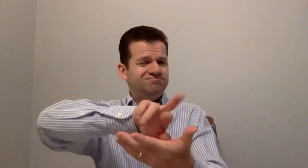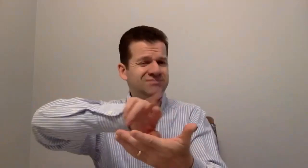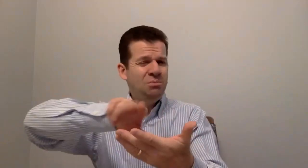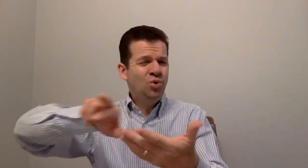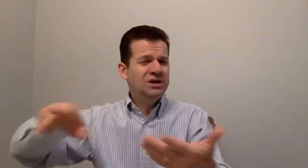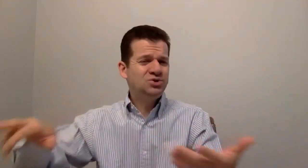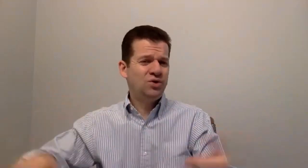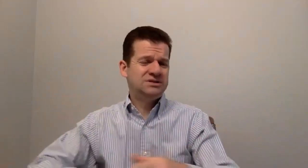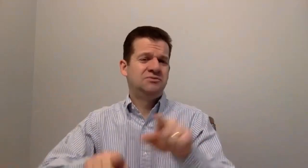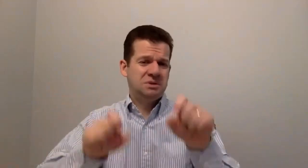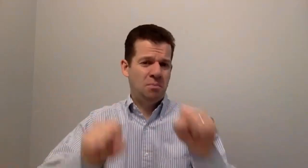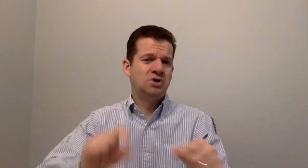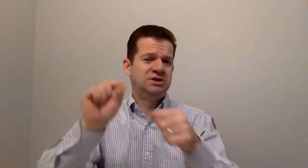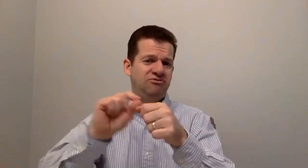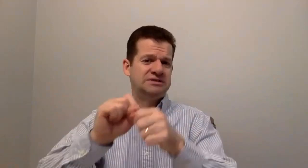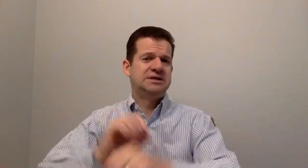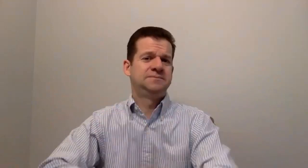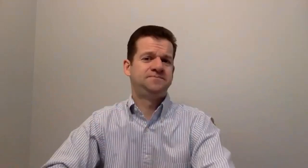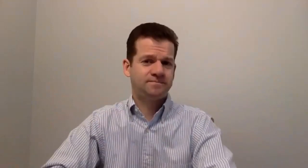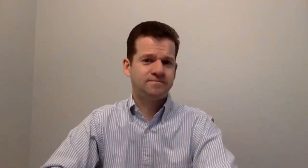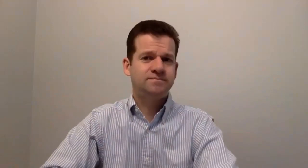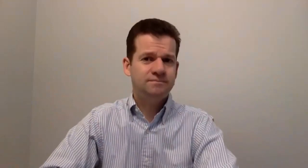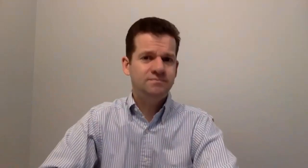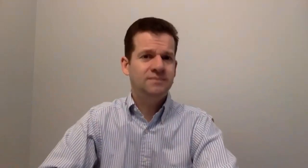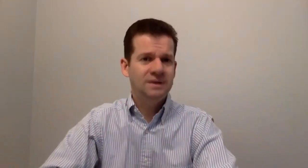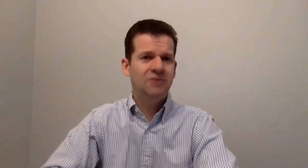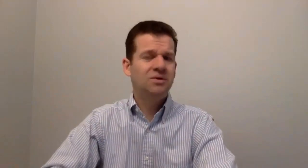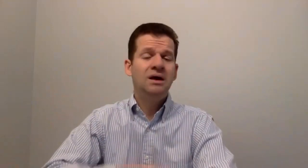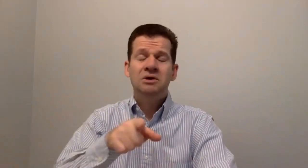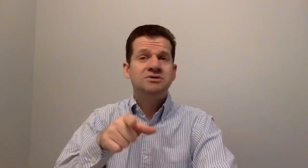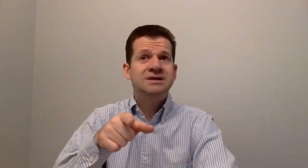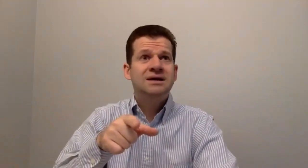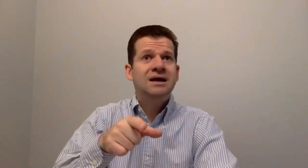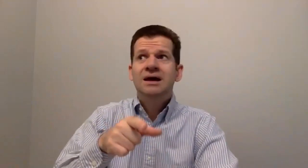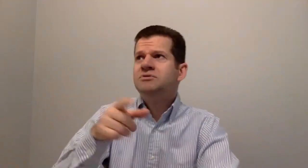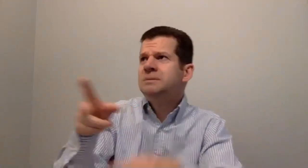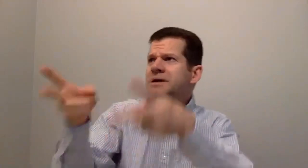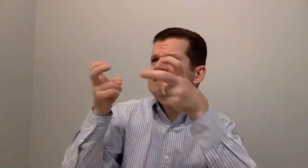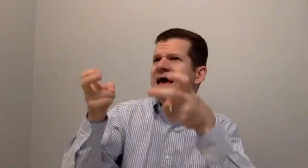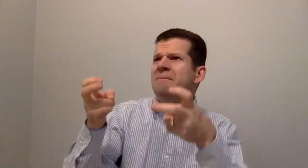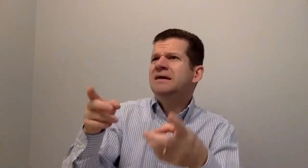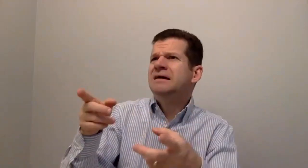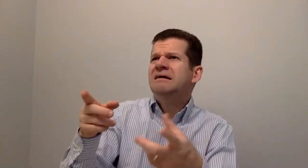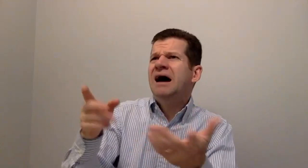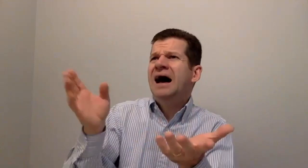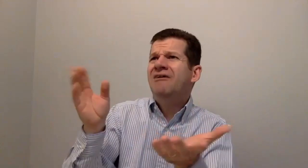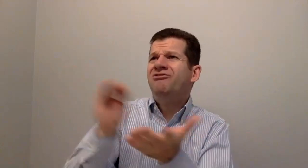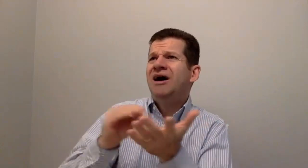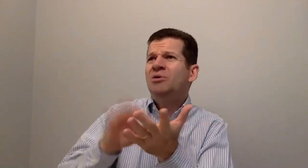Tem muitas coisas que você pode fazer. Certo? Então, você percebe. Ah, falta.